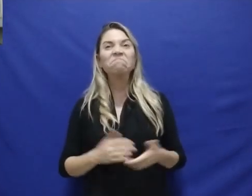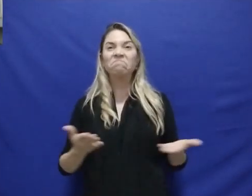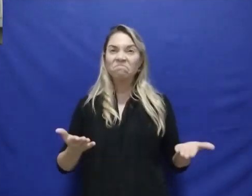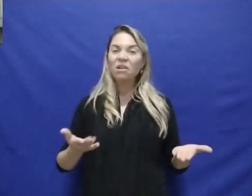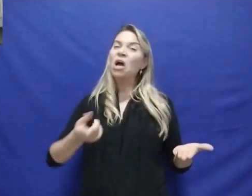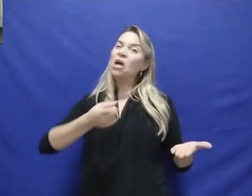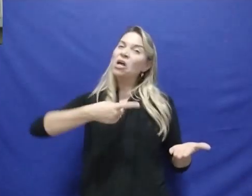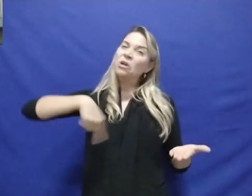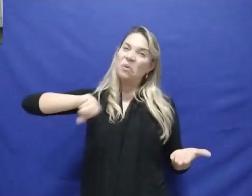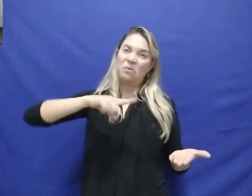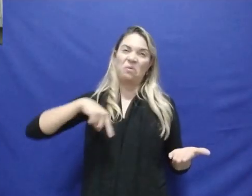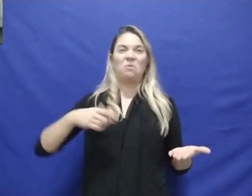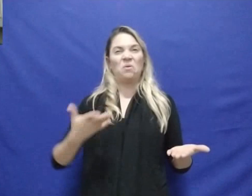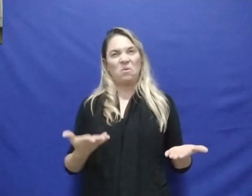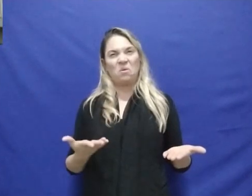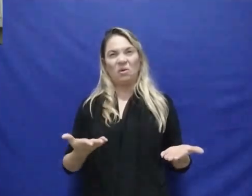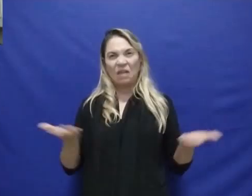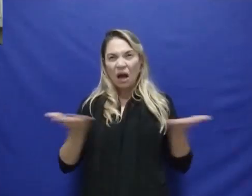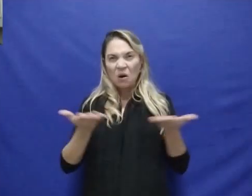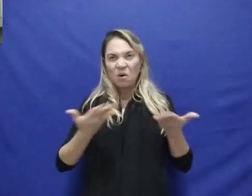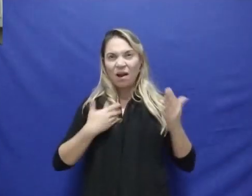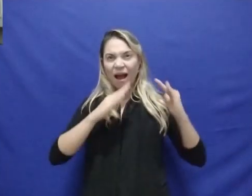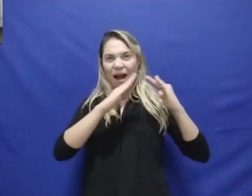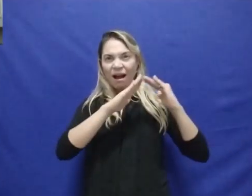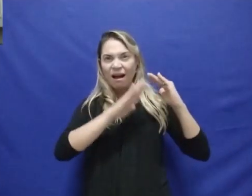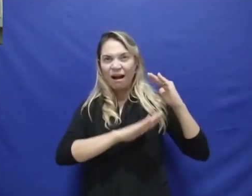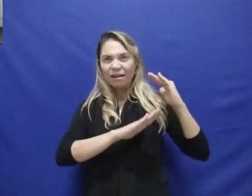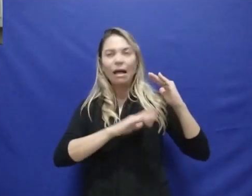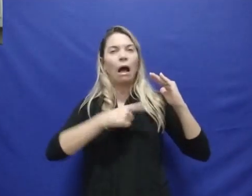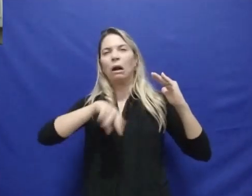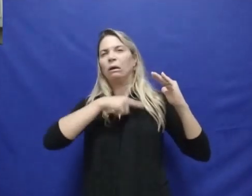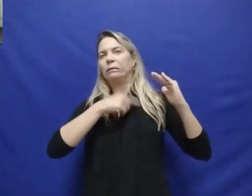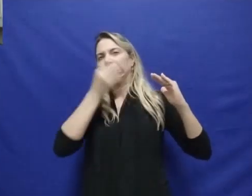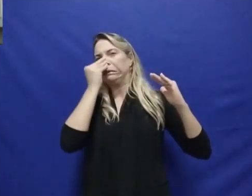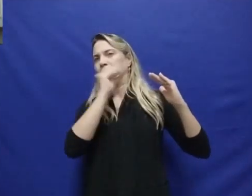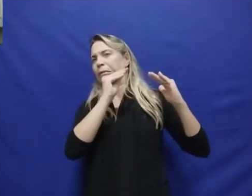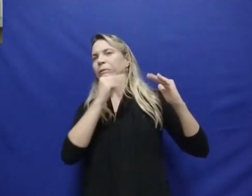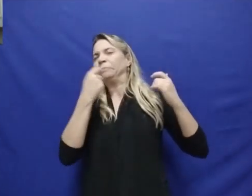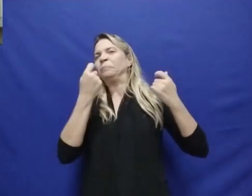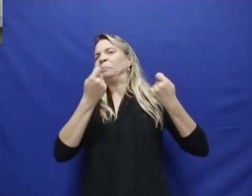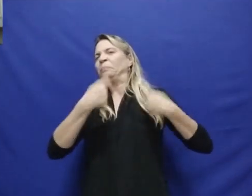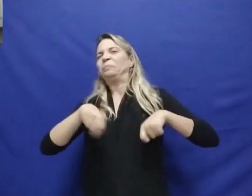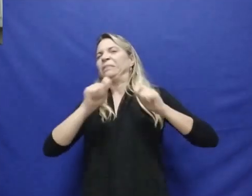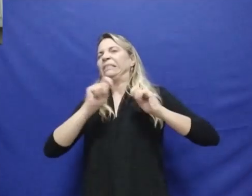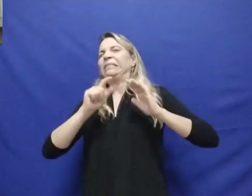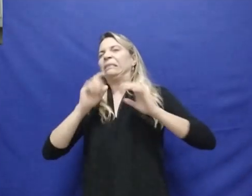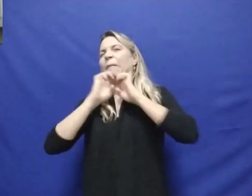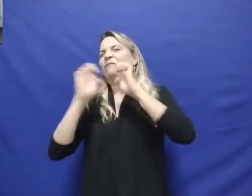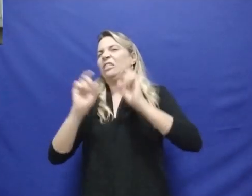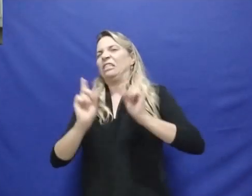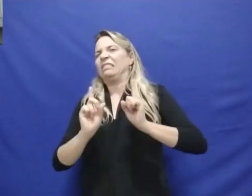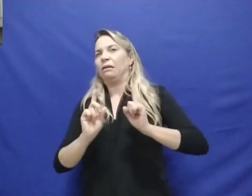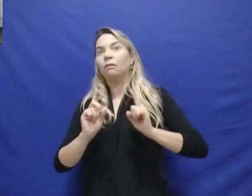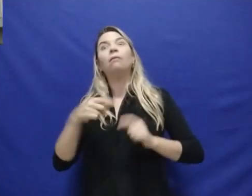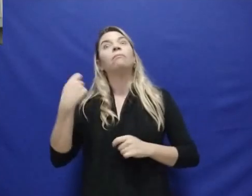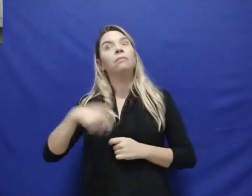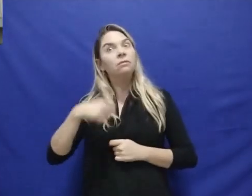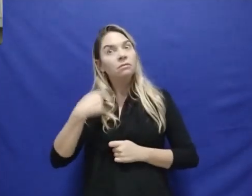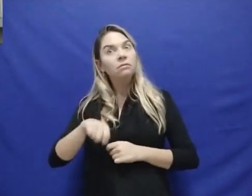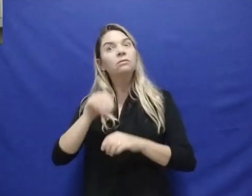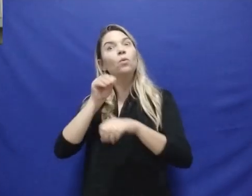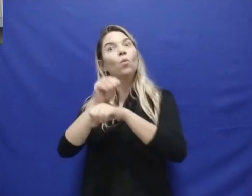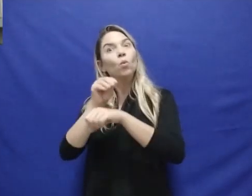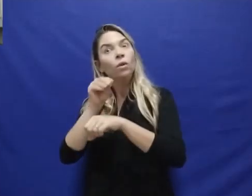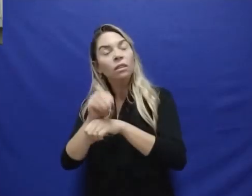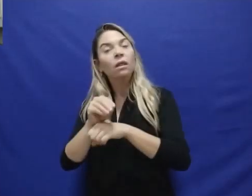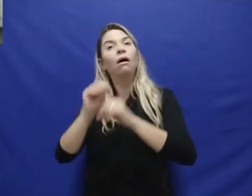esquecermos da grande tarefa missionária da igreja. Precisamos continuar cuidando e discipulando aqueles